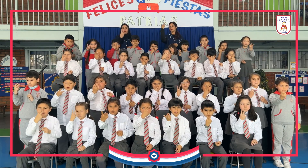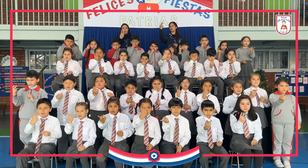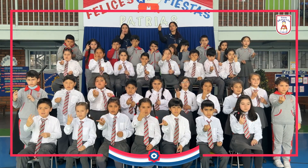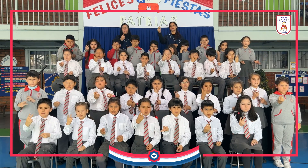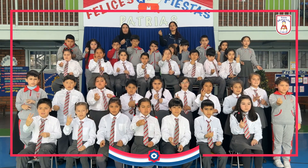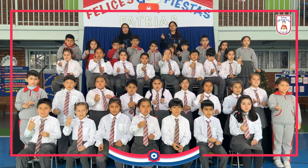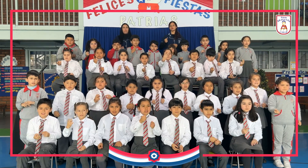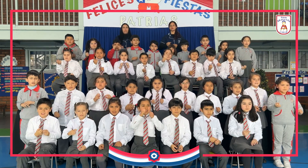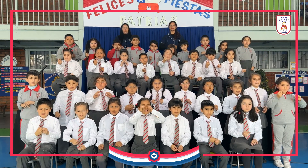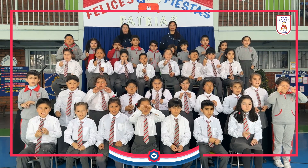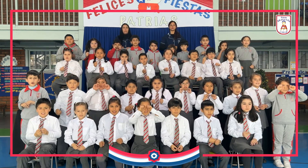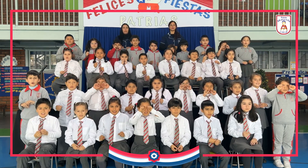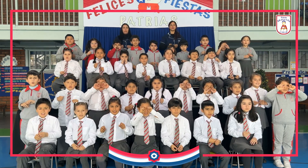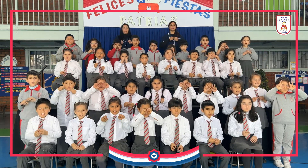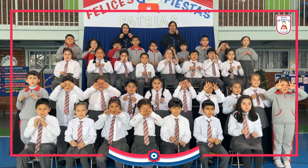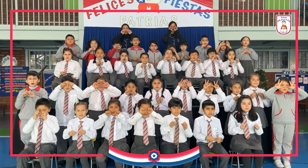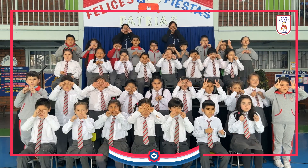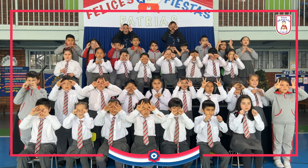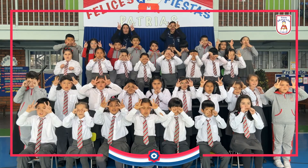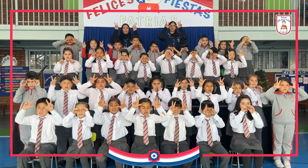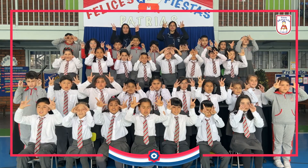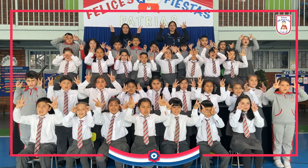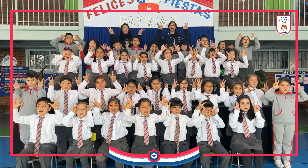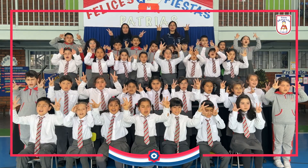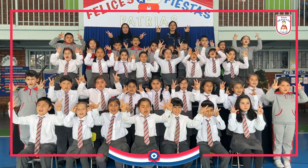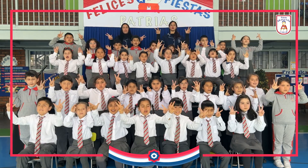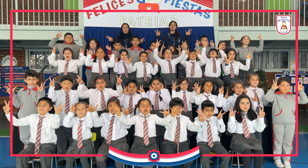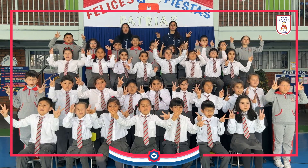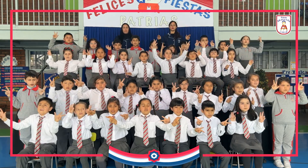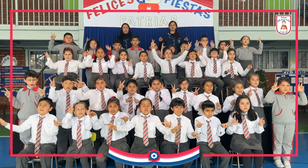luceros que cuando los abro